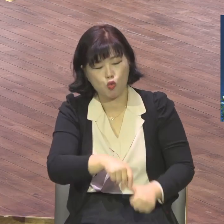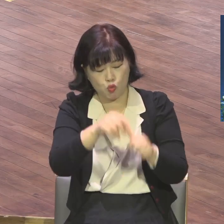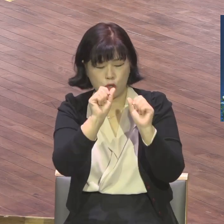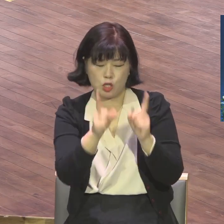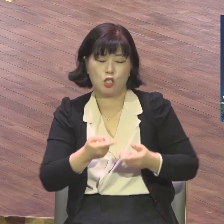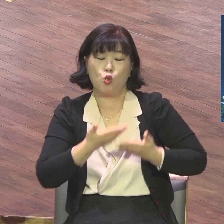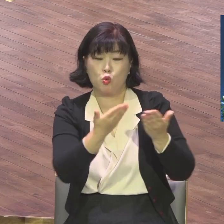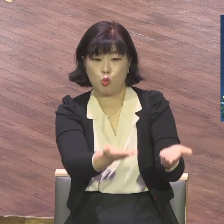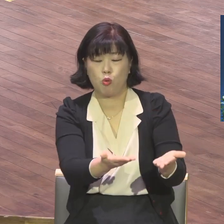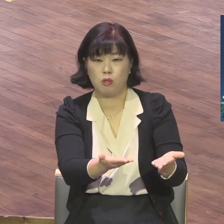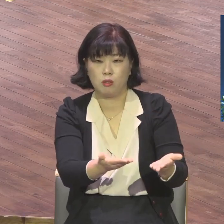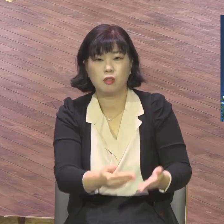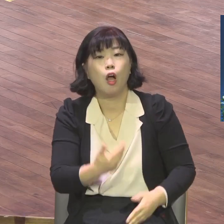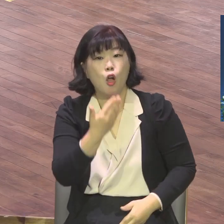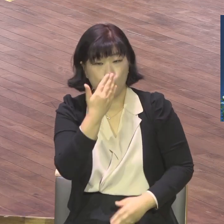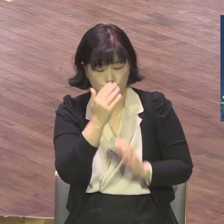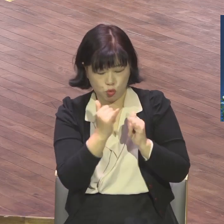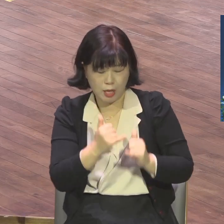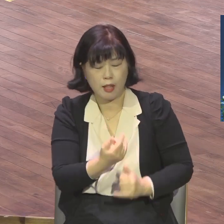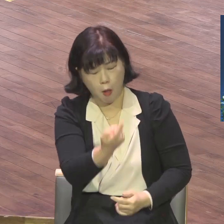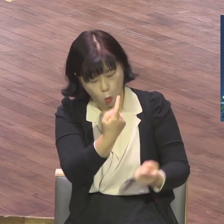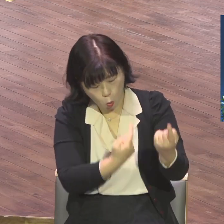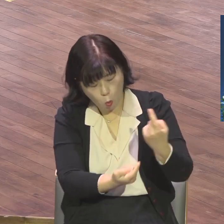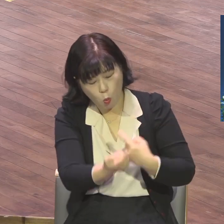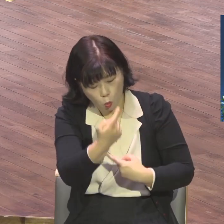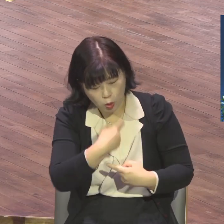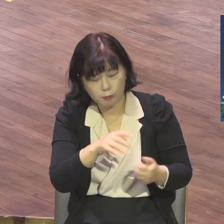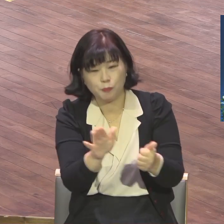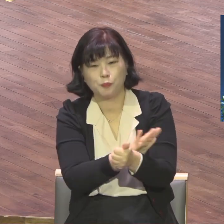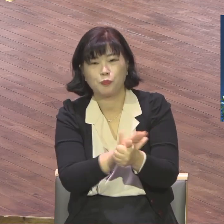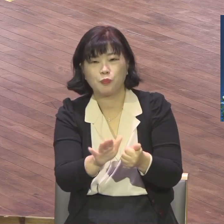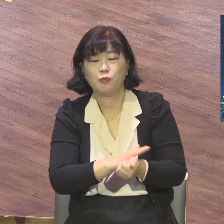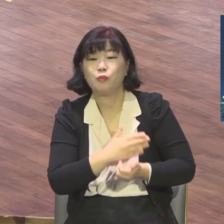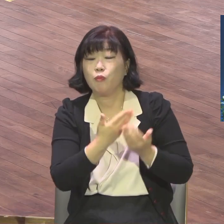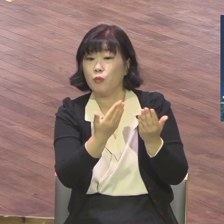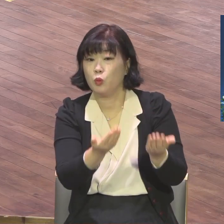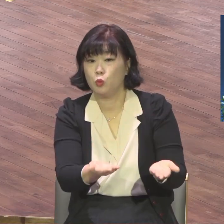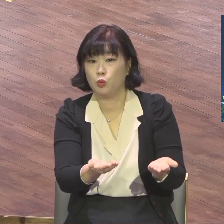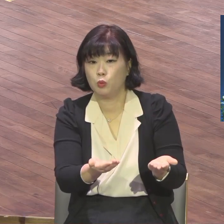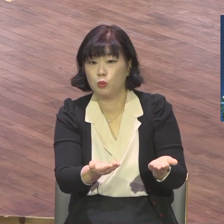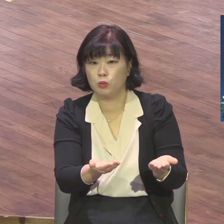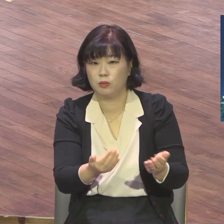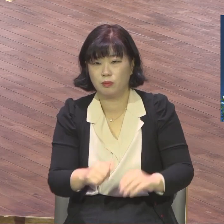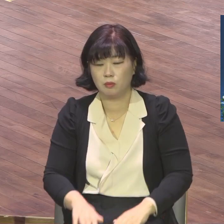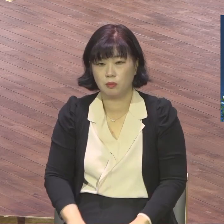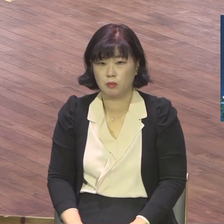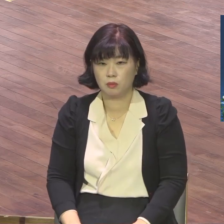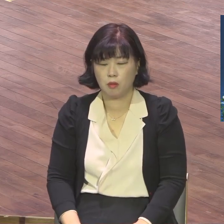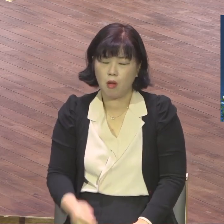잘 받아들이는 복음을 왜 내 동족은 복음을 안 받아들이나?